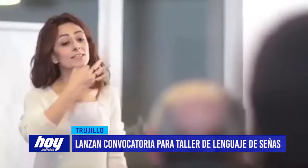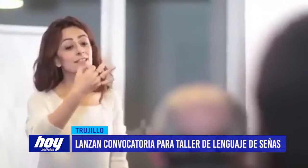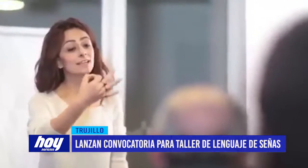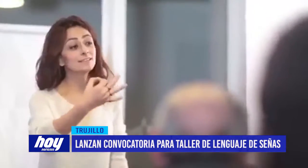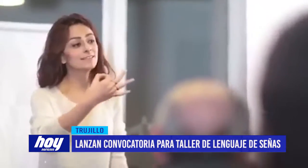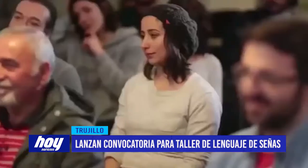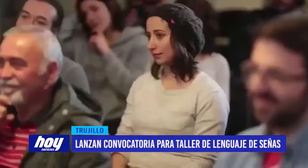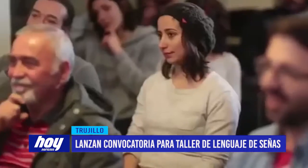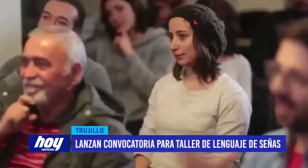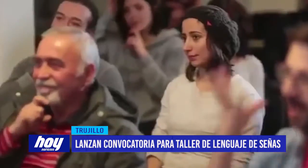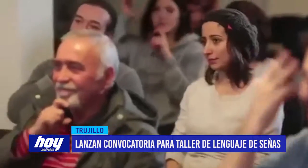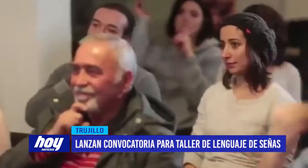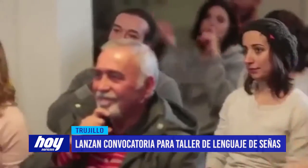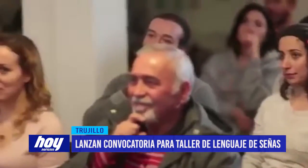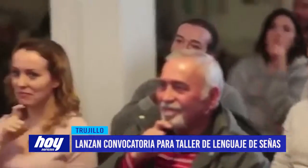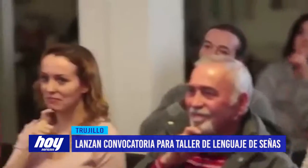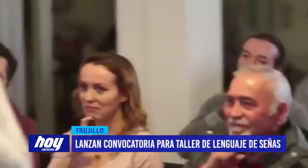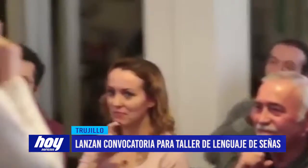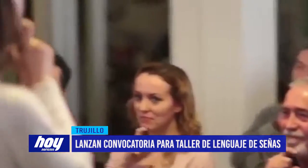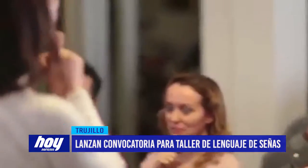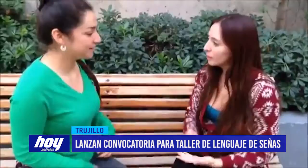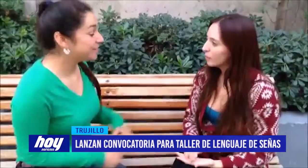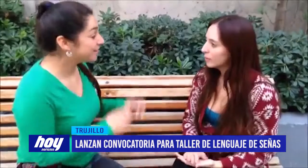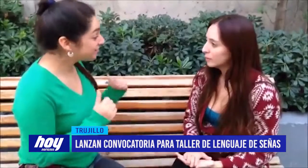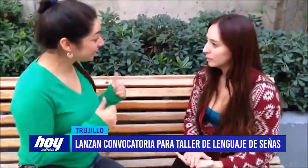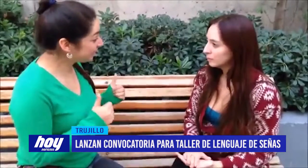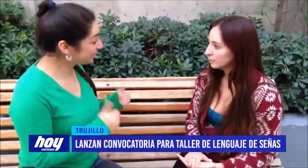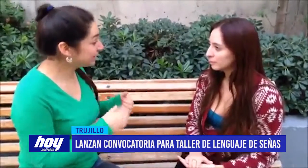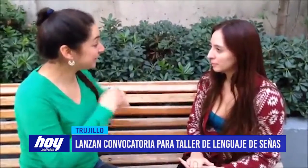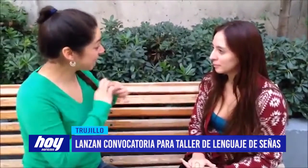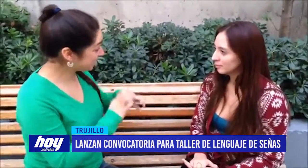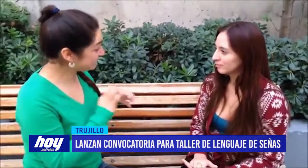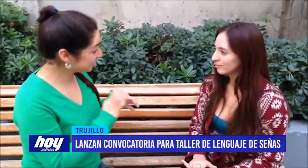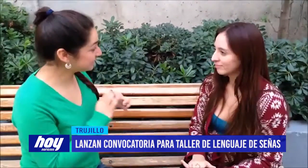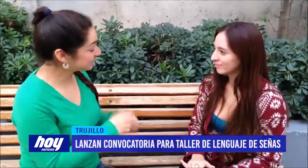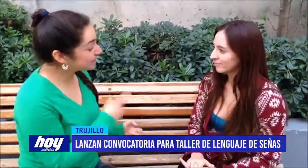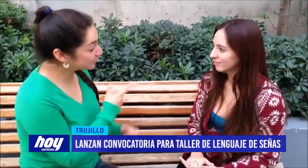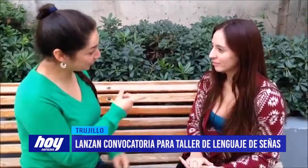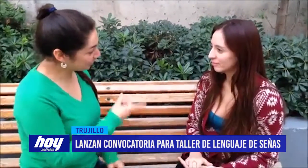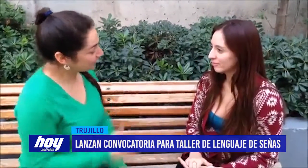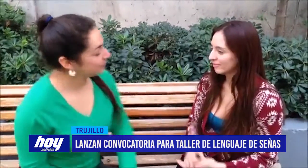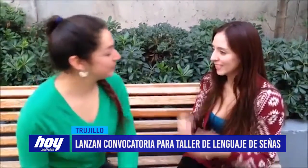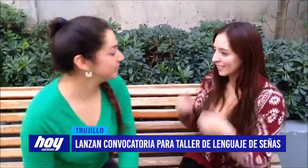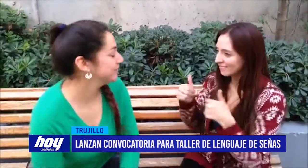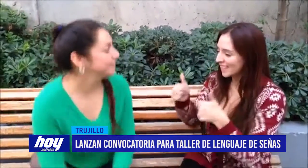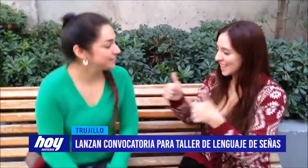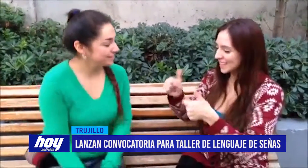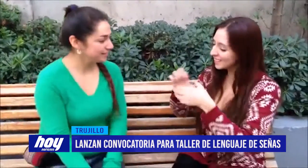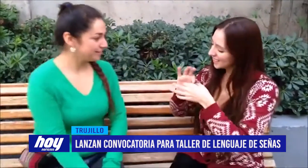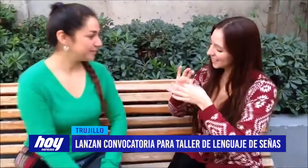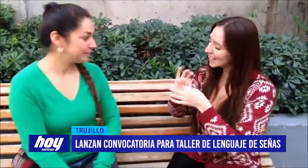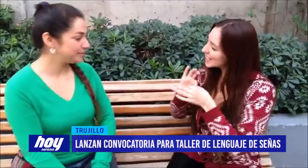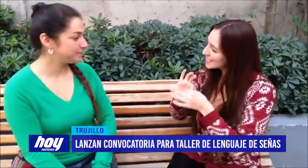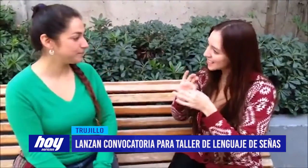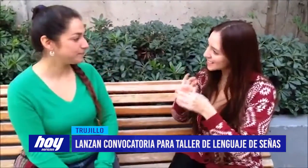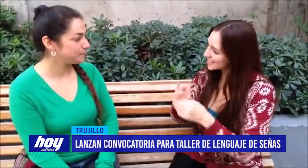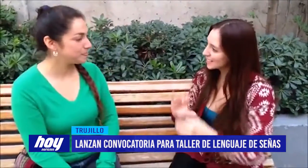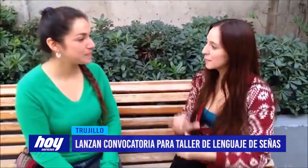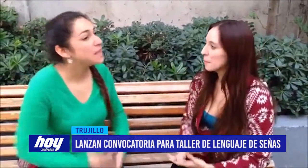tema de falta de conocimiento del trabajador no que atiende en este caso al usuario entonces estamos haciendo esta